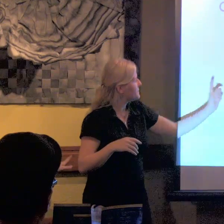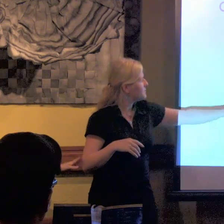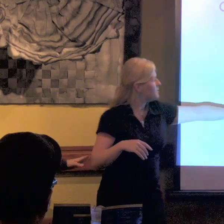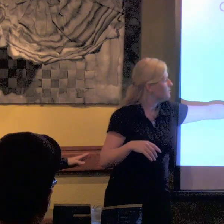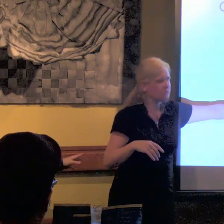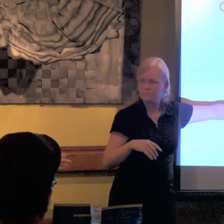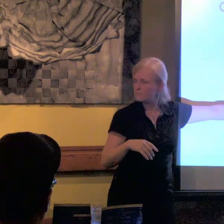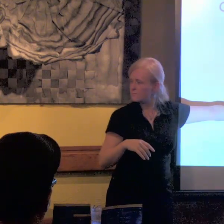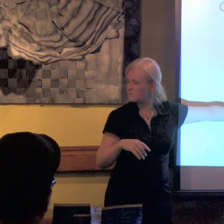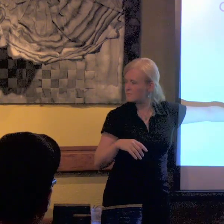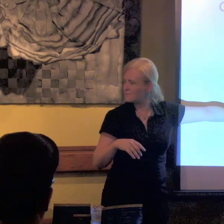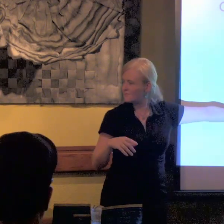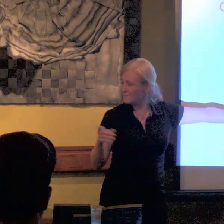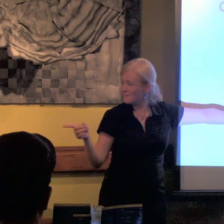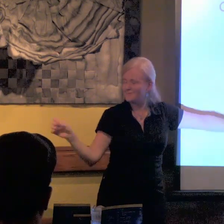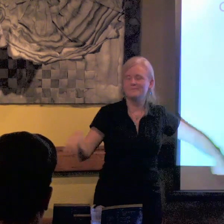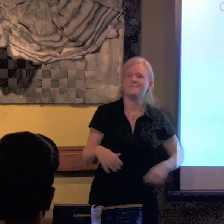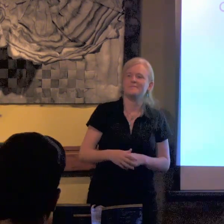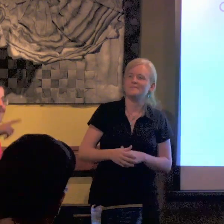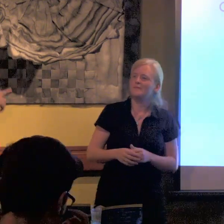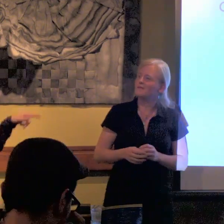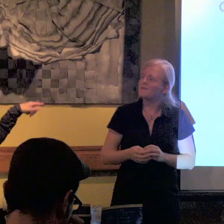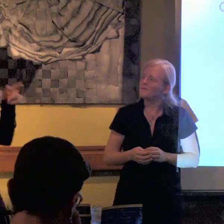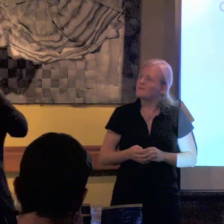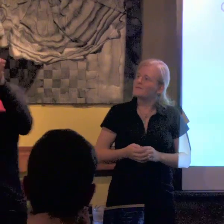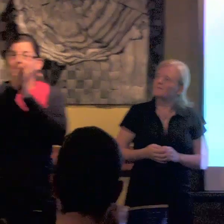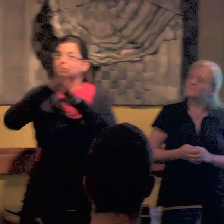mythes qui ont traversé les époques et qui sont encore bien présents.